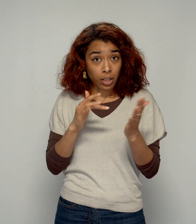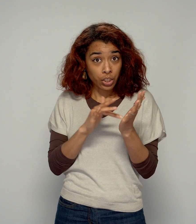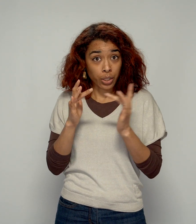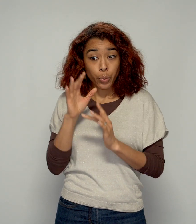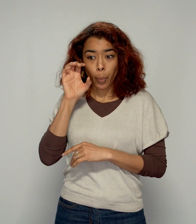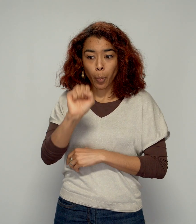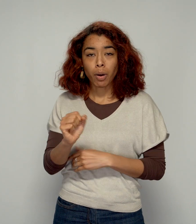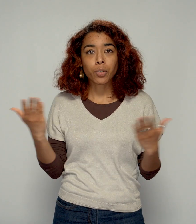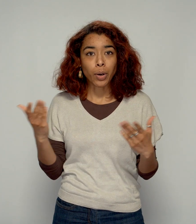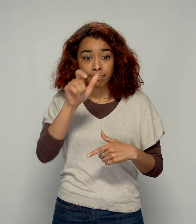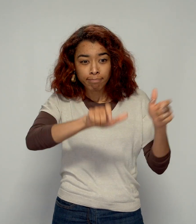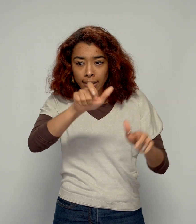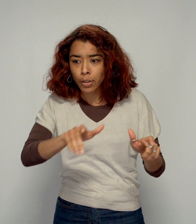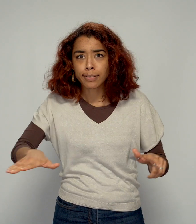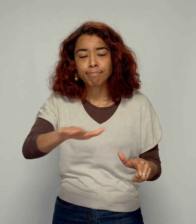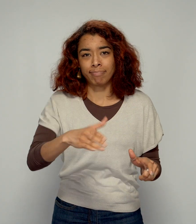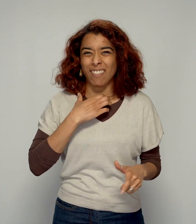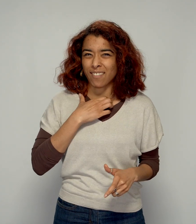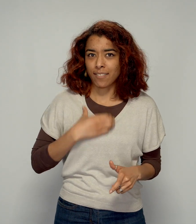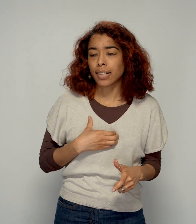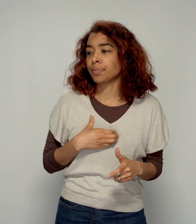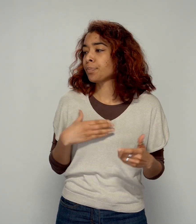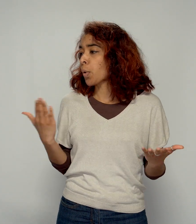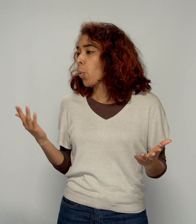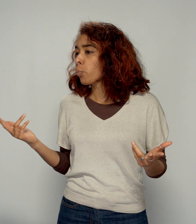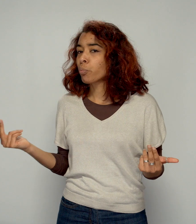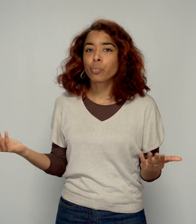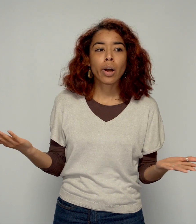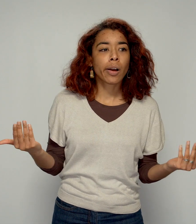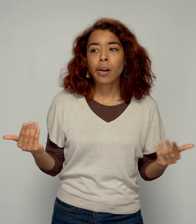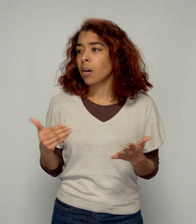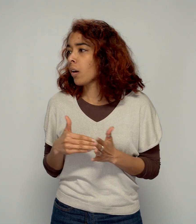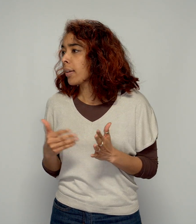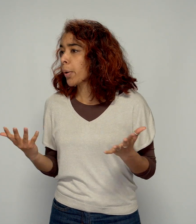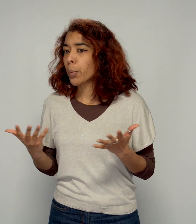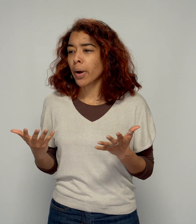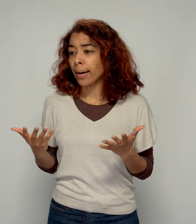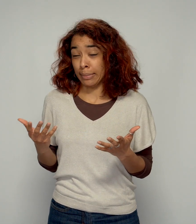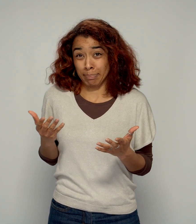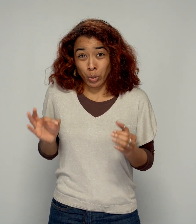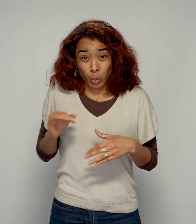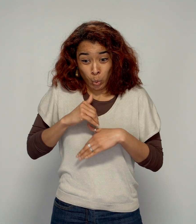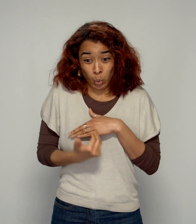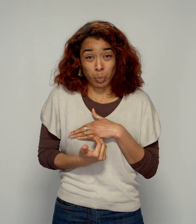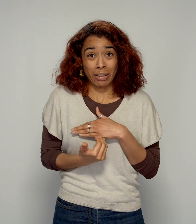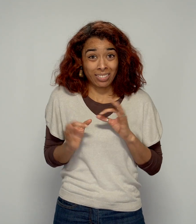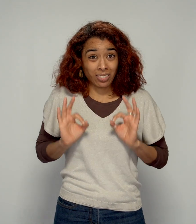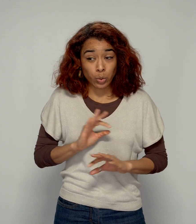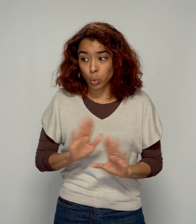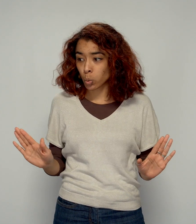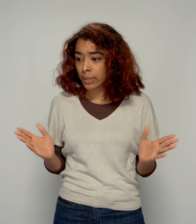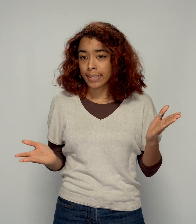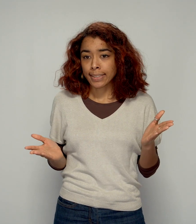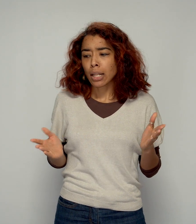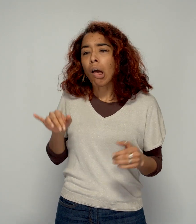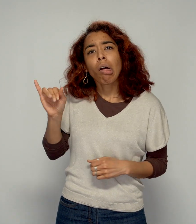on voit que Jésus fait un constat. Les gens ont faim. Il fait donc un rapide état des lieux, c'est la dèche, il n'y a que 7 pains pour nourrir des milliers. Mais